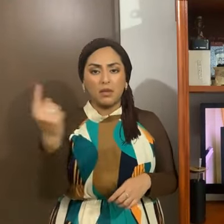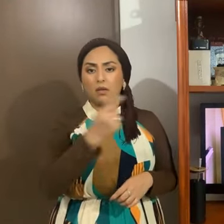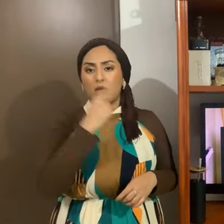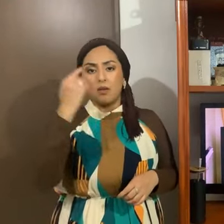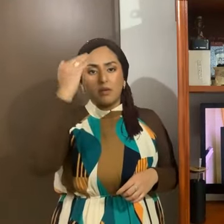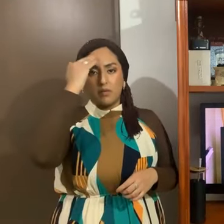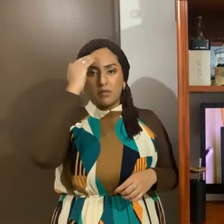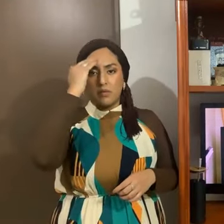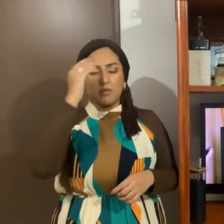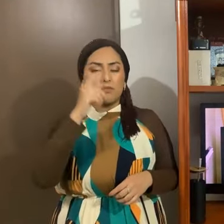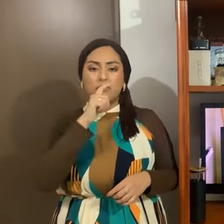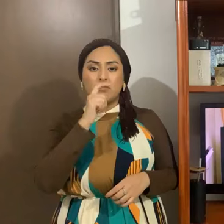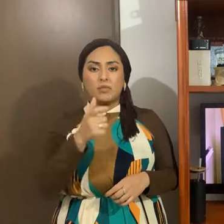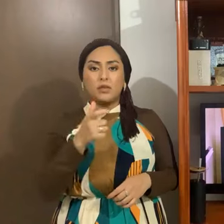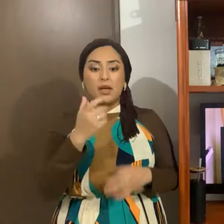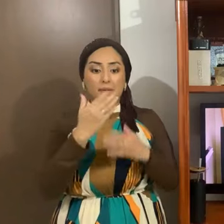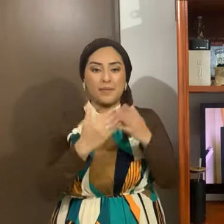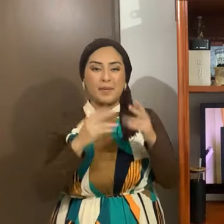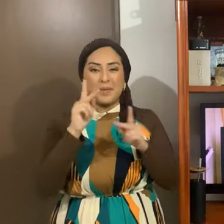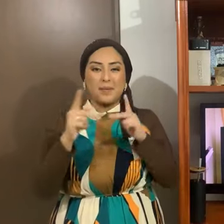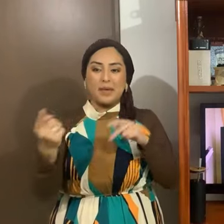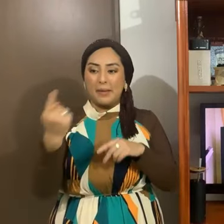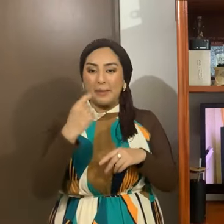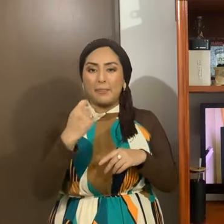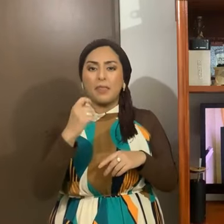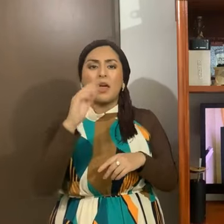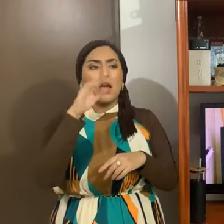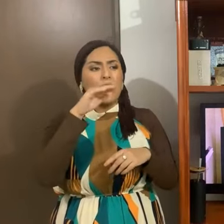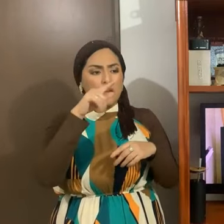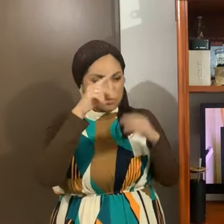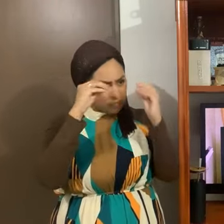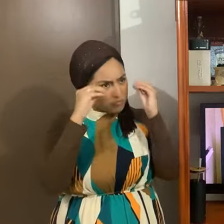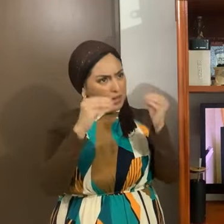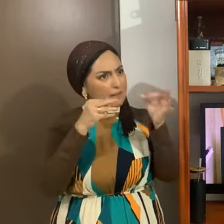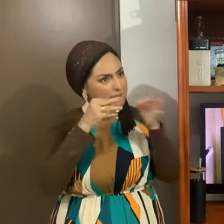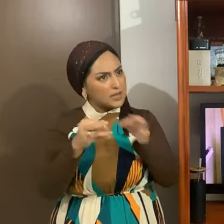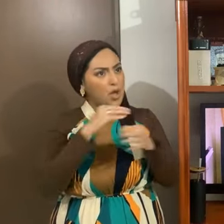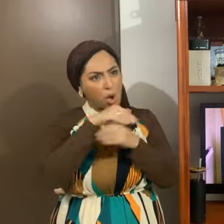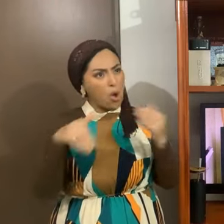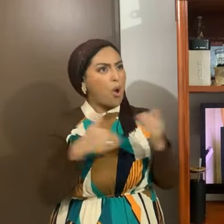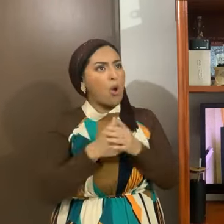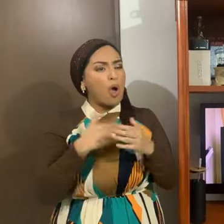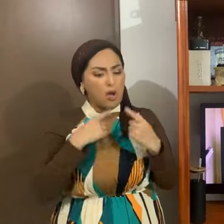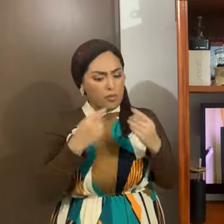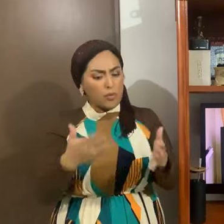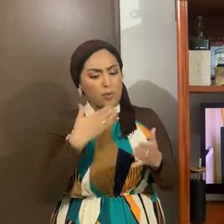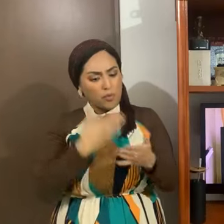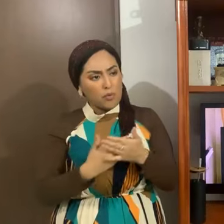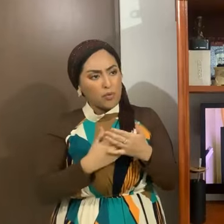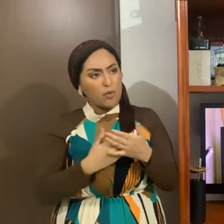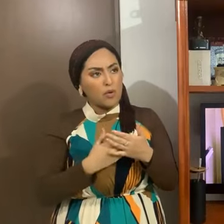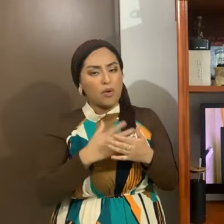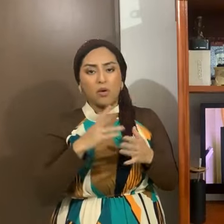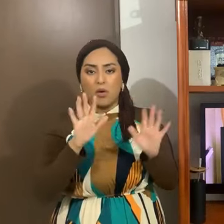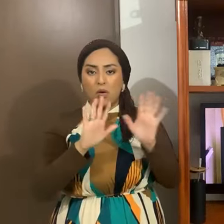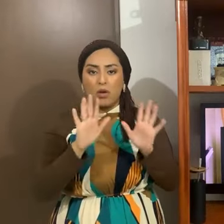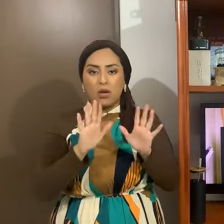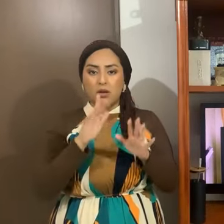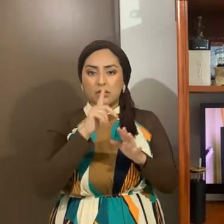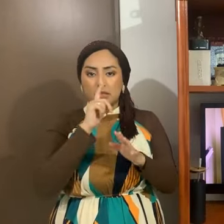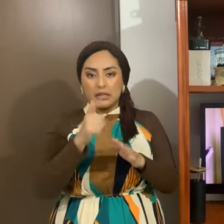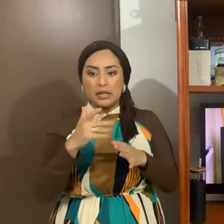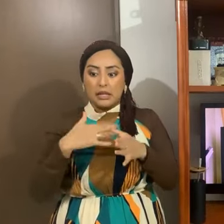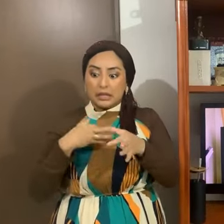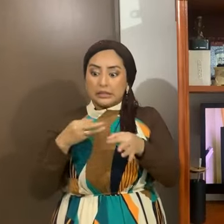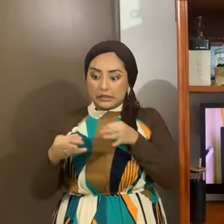sabemos. Esto no es necesario porque algunas almas me dicen, oiga, pero ministre, usted explíqueme todo lo que yo hago bien y todo lo que yo hago mal. No, no